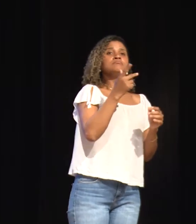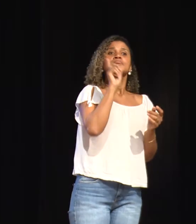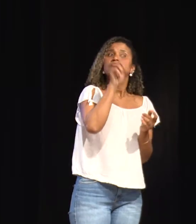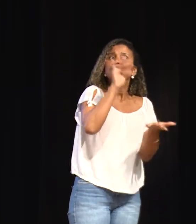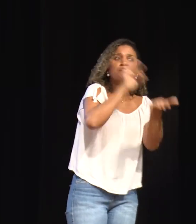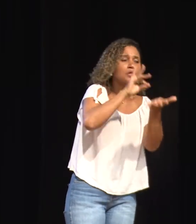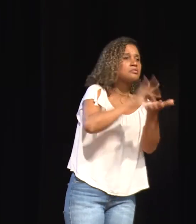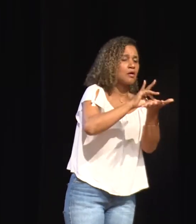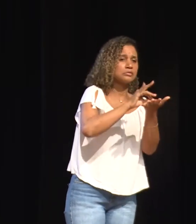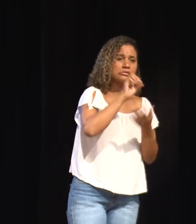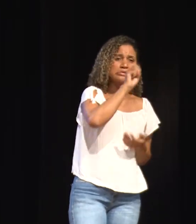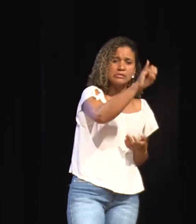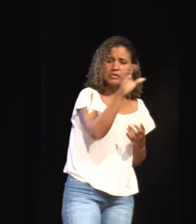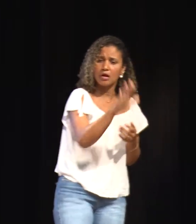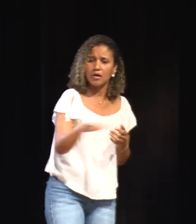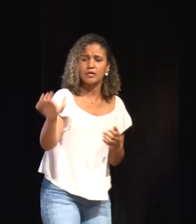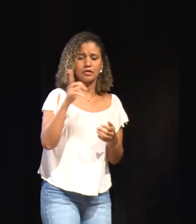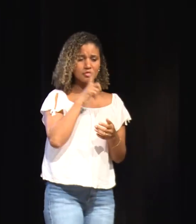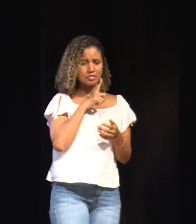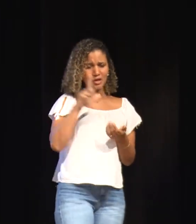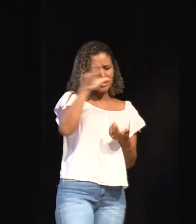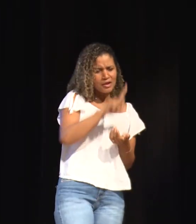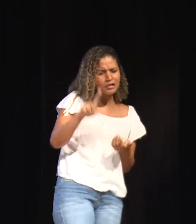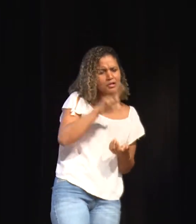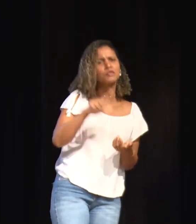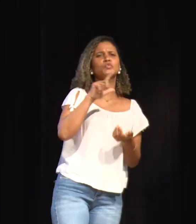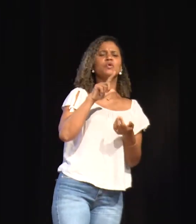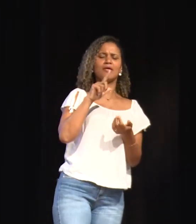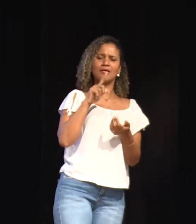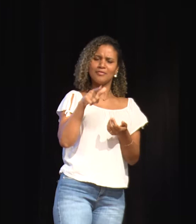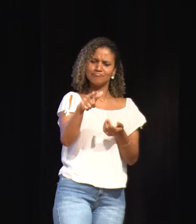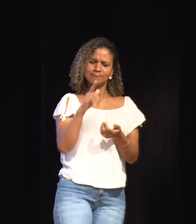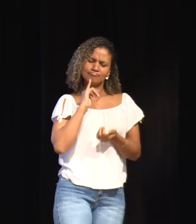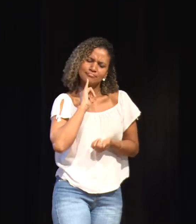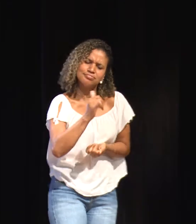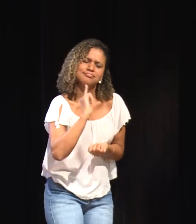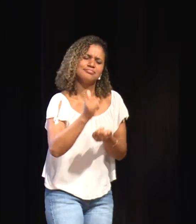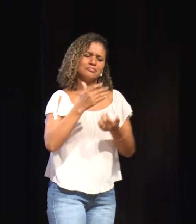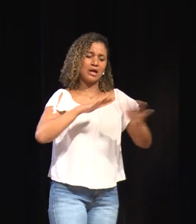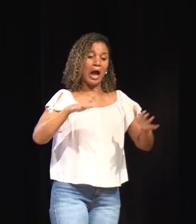Paiva e Oliveira dizem que isso, corroboram com isso, dizendo que, realmente, a aquisição de linguagem, a